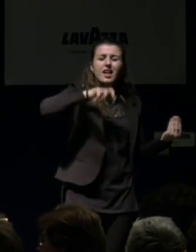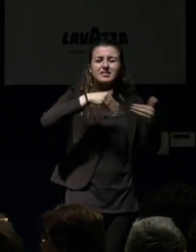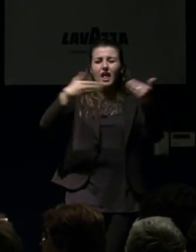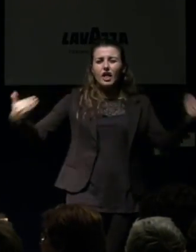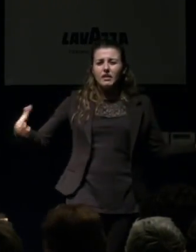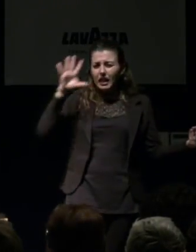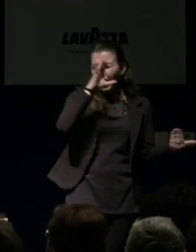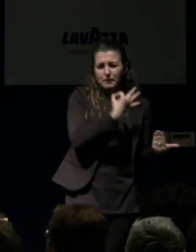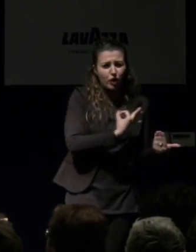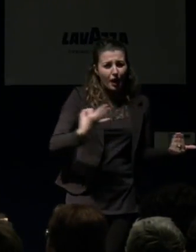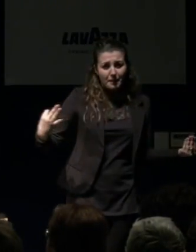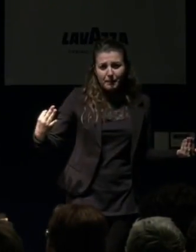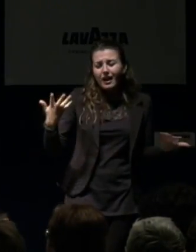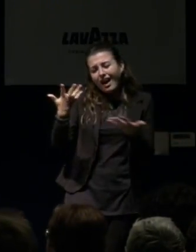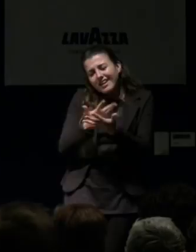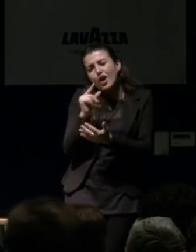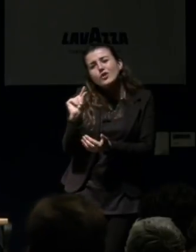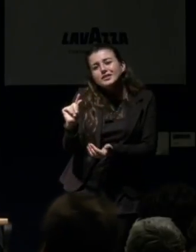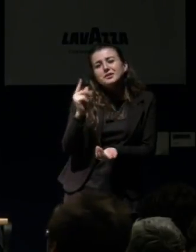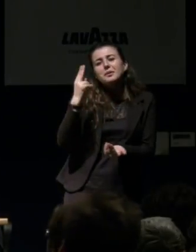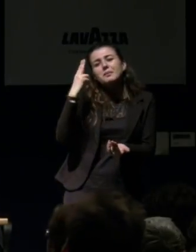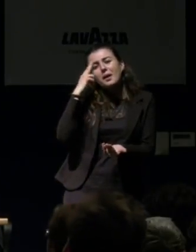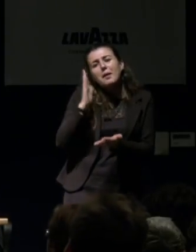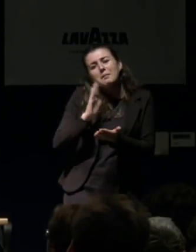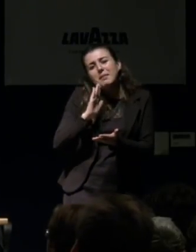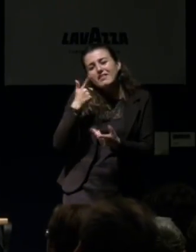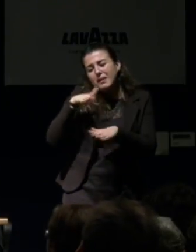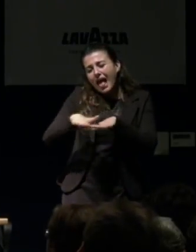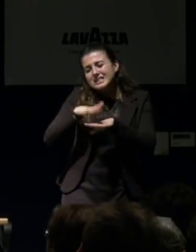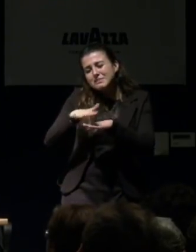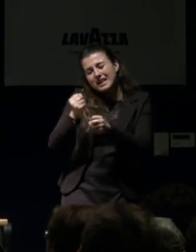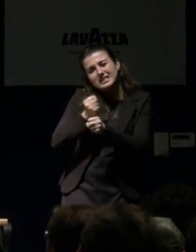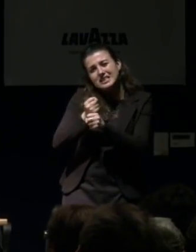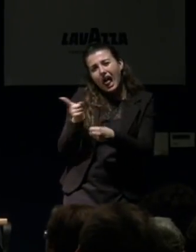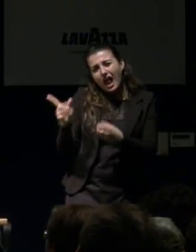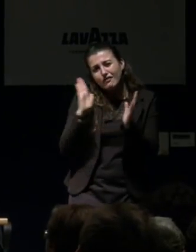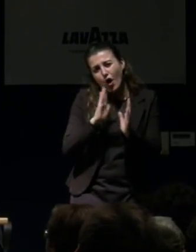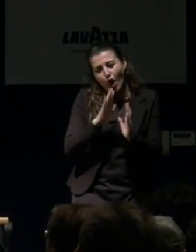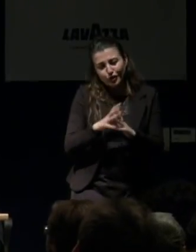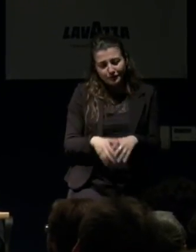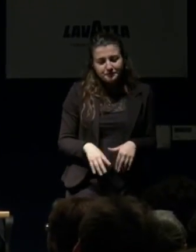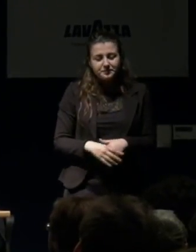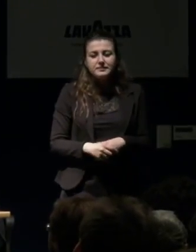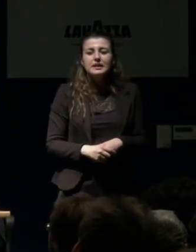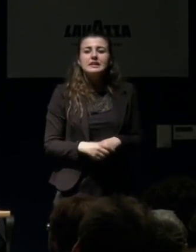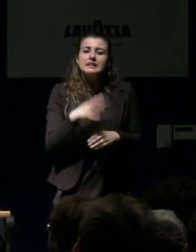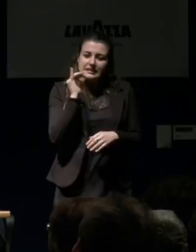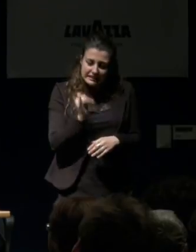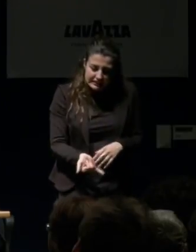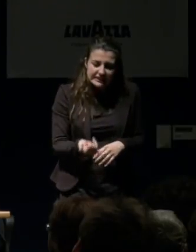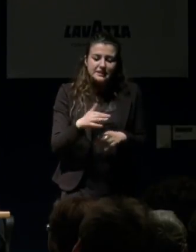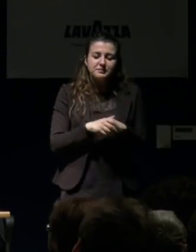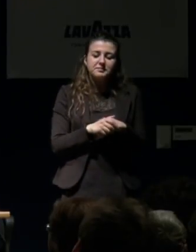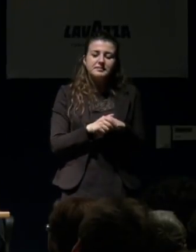ci racconti un po ci ricordi quella esperienza di lavoro con lui eh sì infatti mi sono